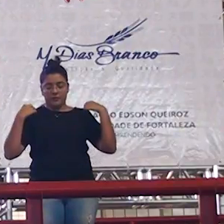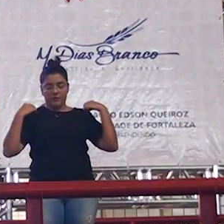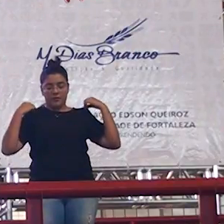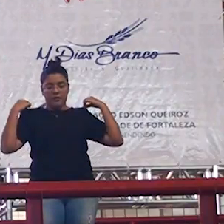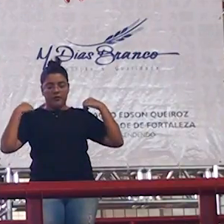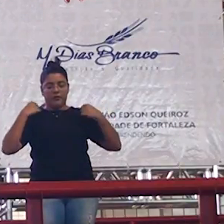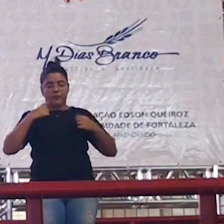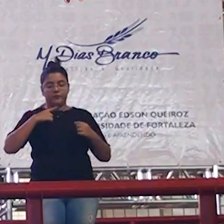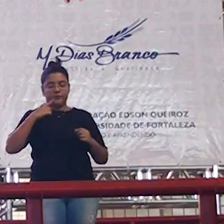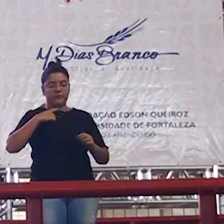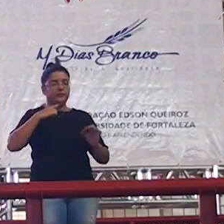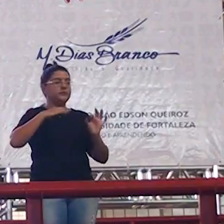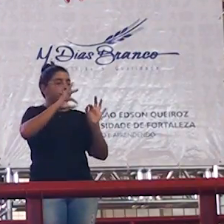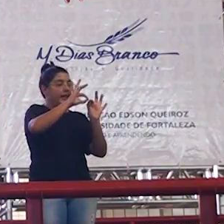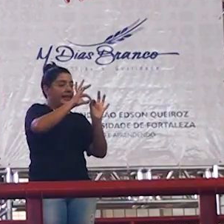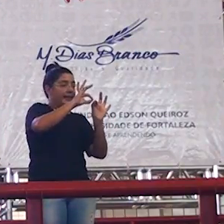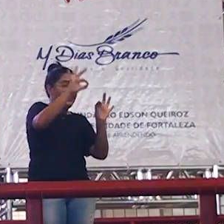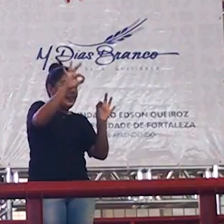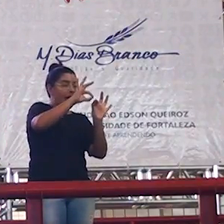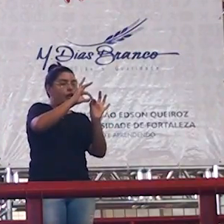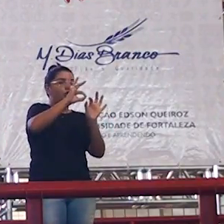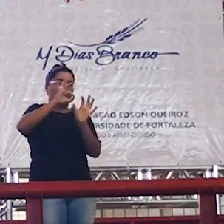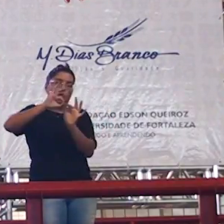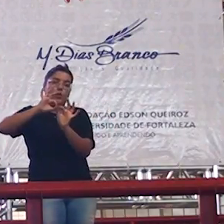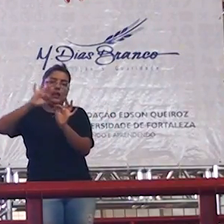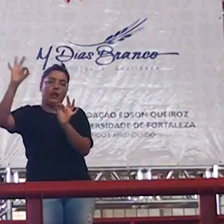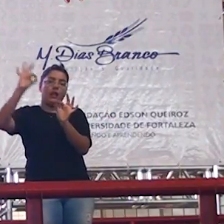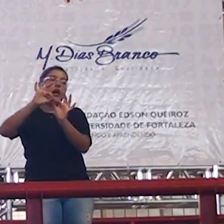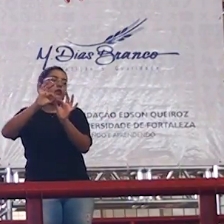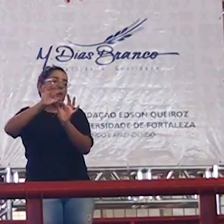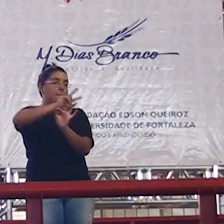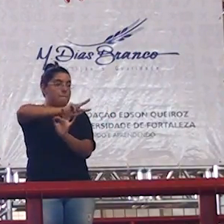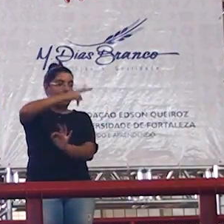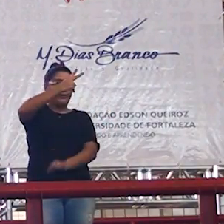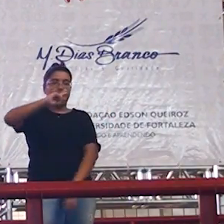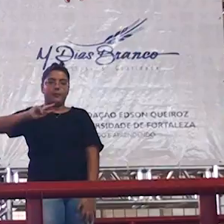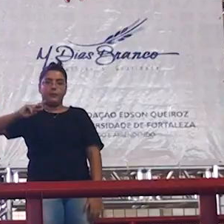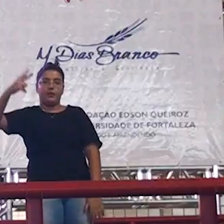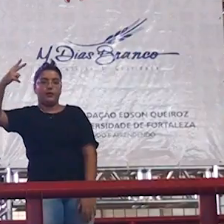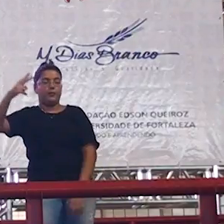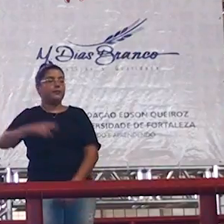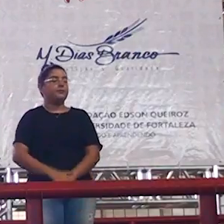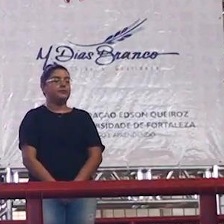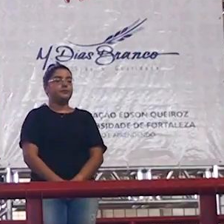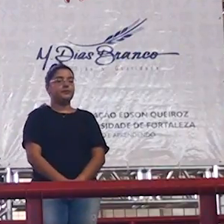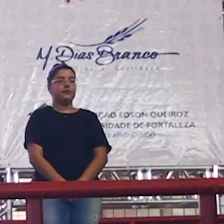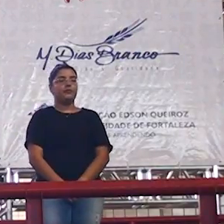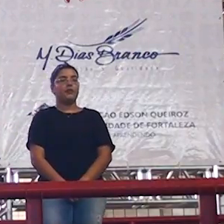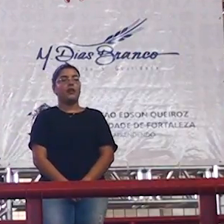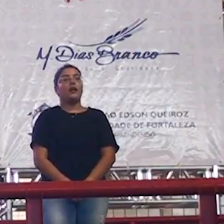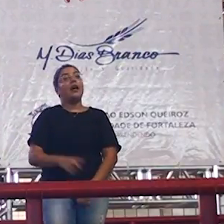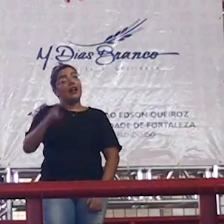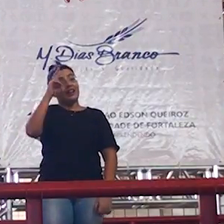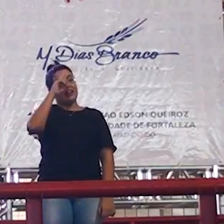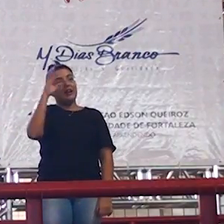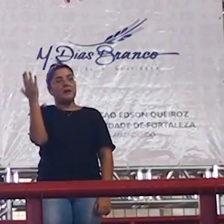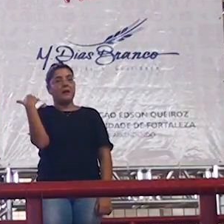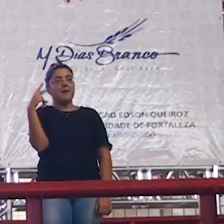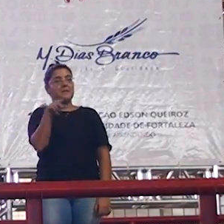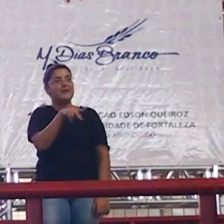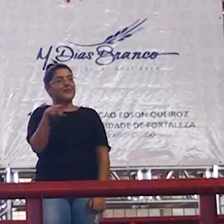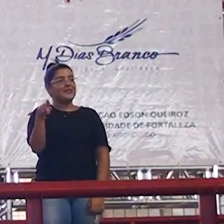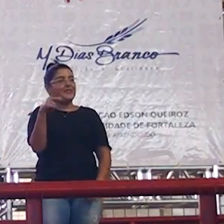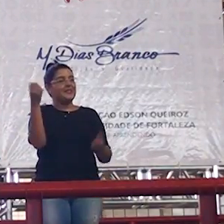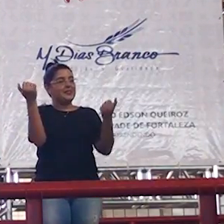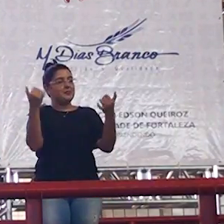os seus lados são proporcionais. E aí eu vou retomar a aula do professor que estava agora há